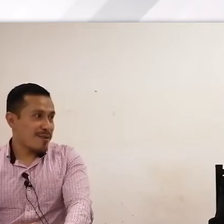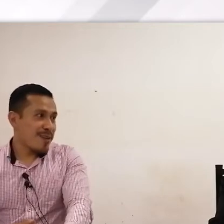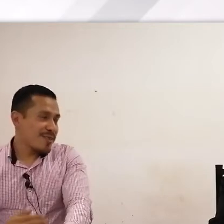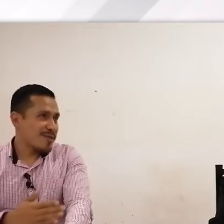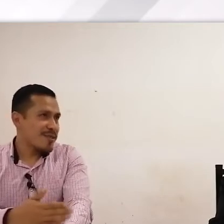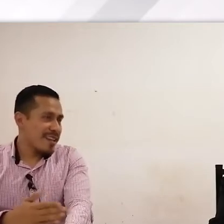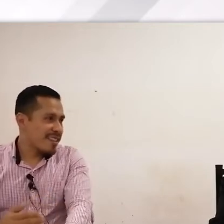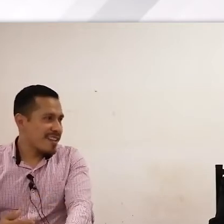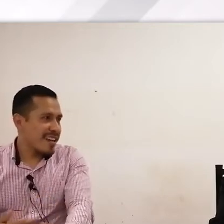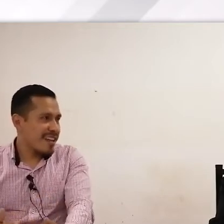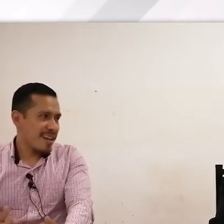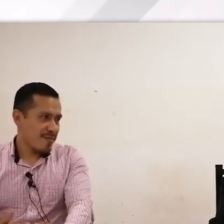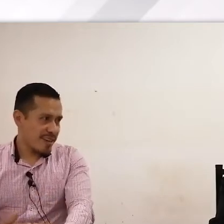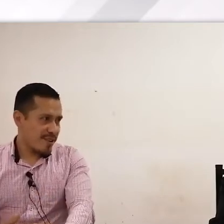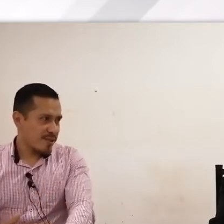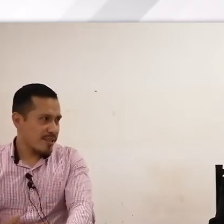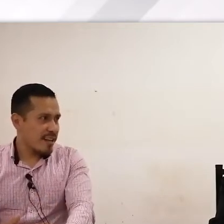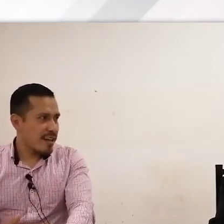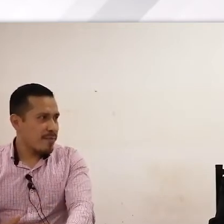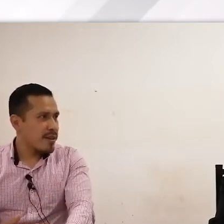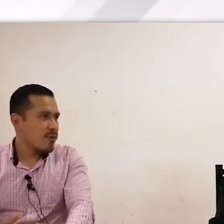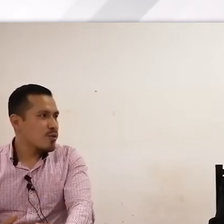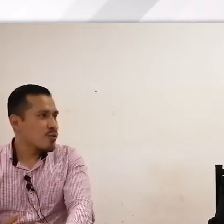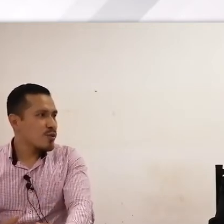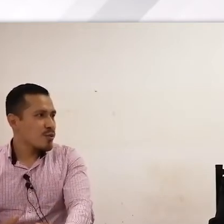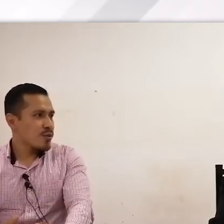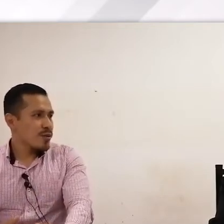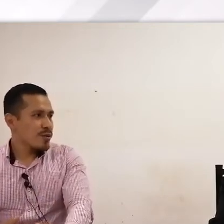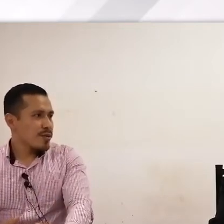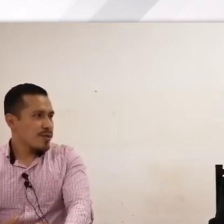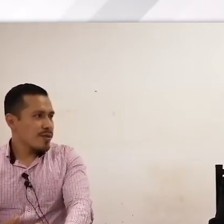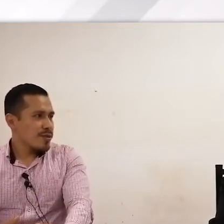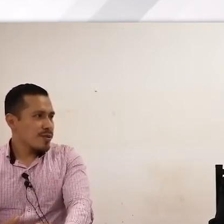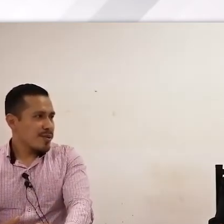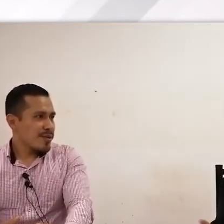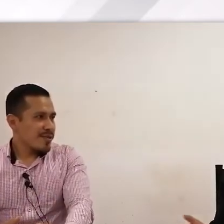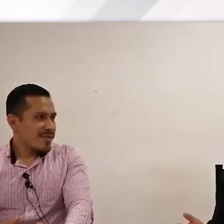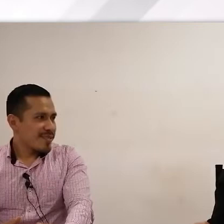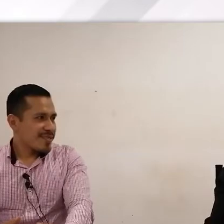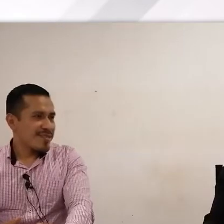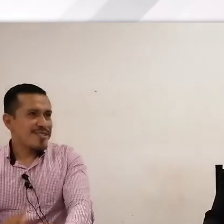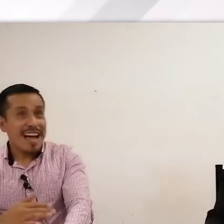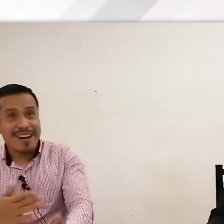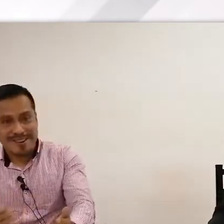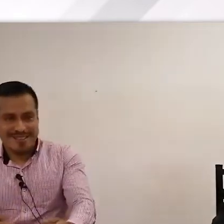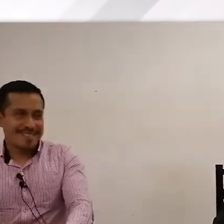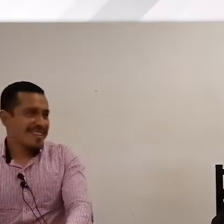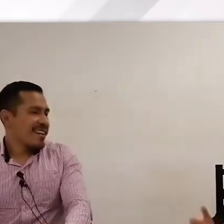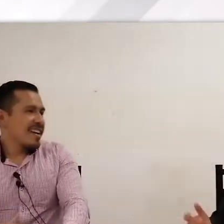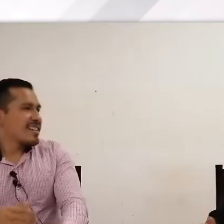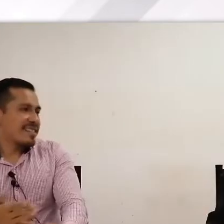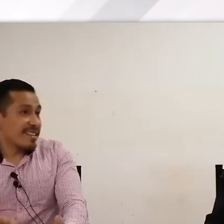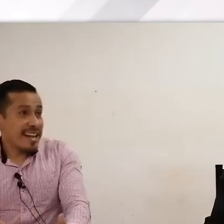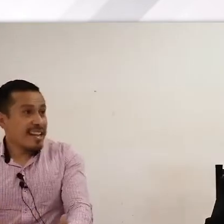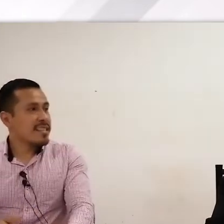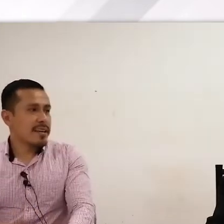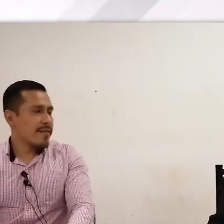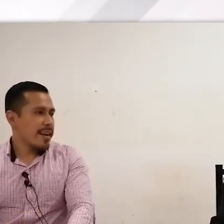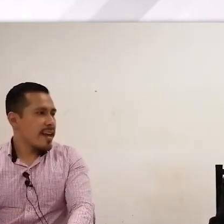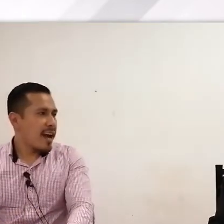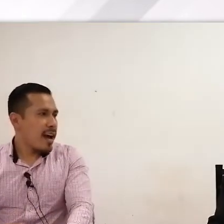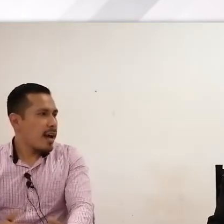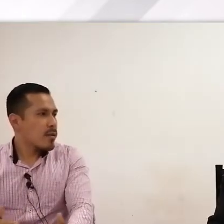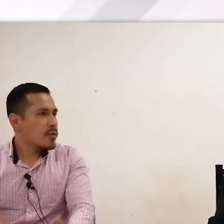preguntábamos algo más. ¿Usted qué le daría a mi hijo si le pide un chuchu? Un taco. Un taco. Él